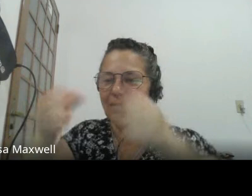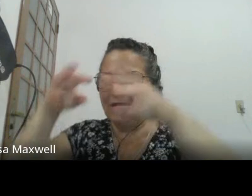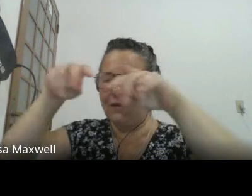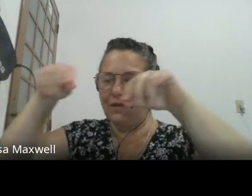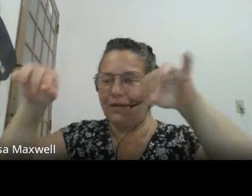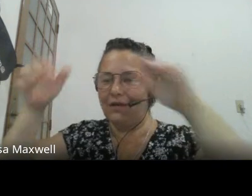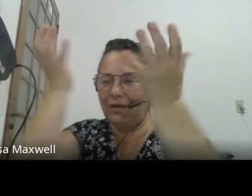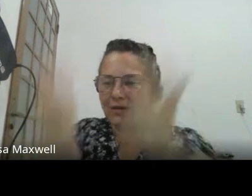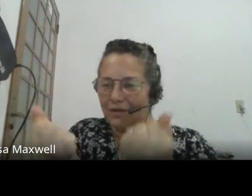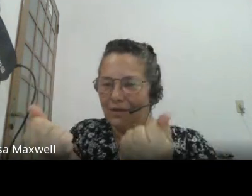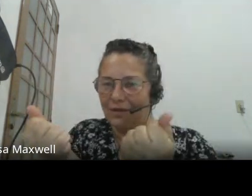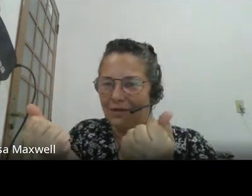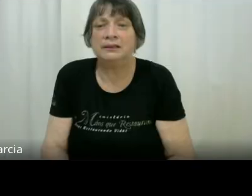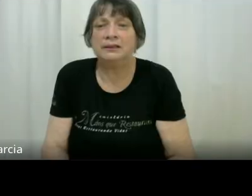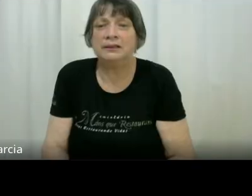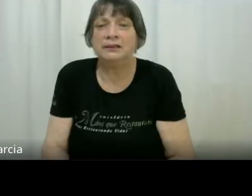aqui?